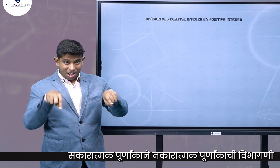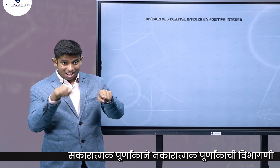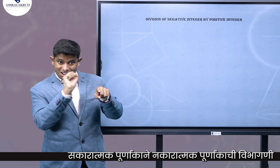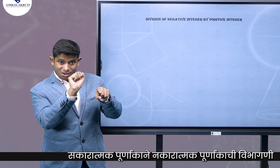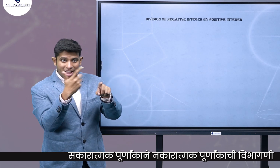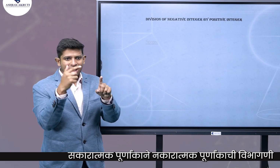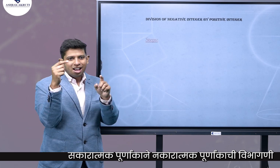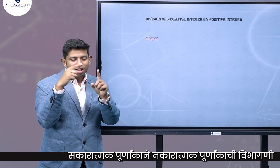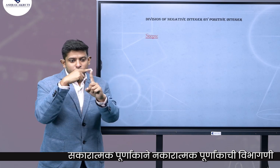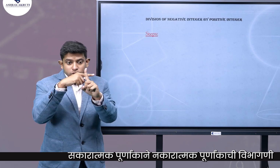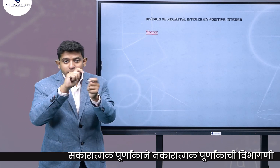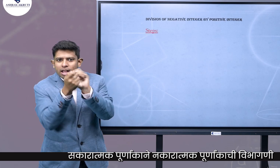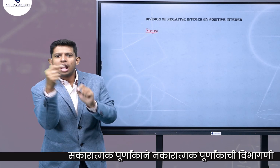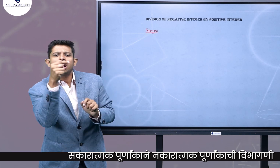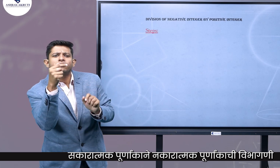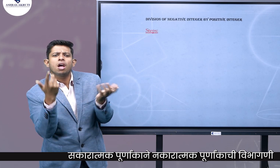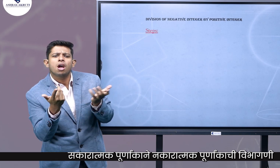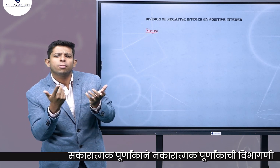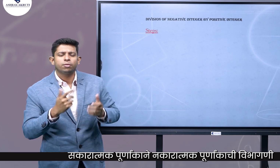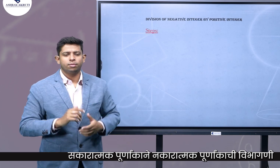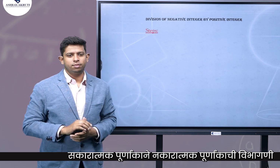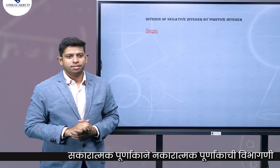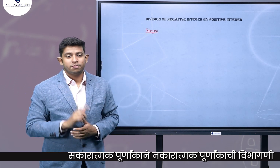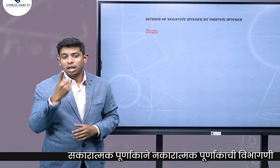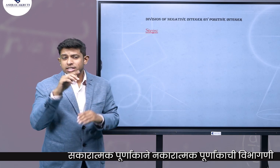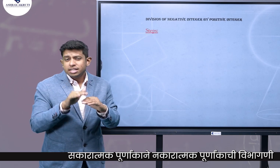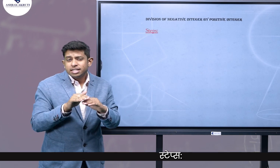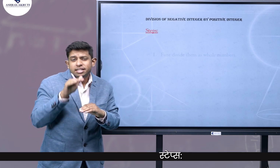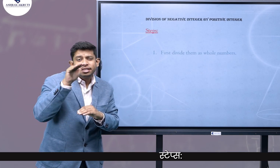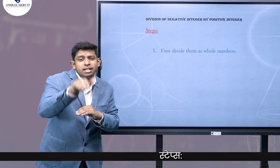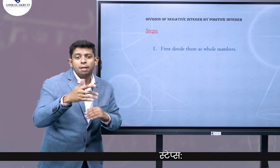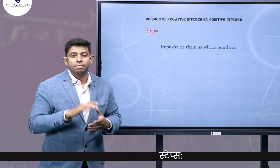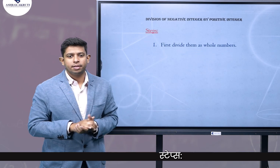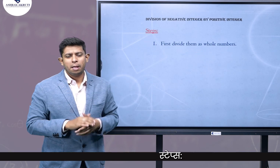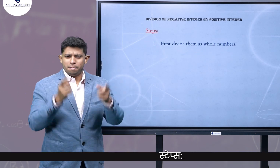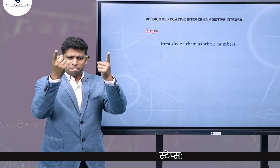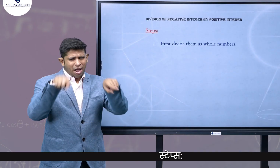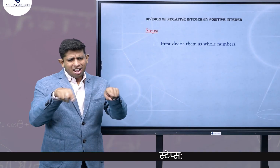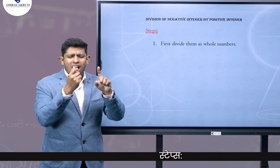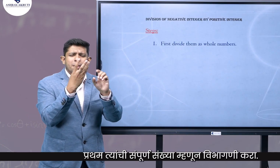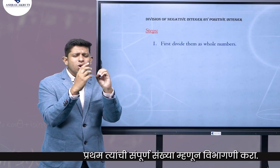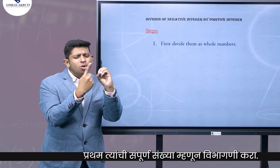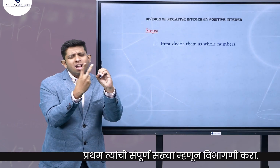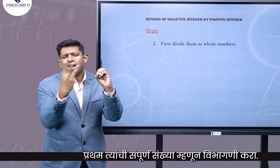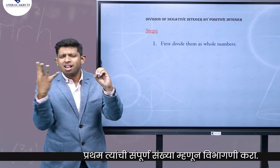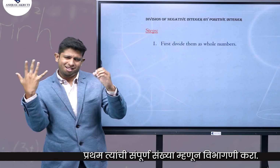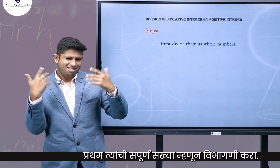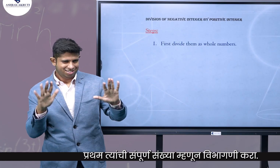सकारात्मक पूर्णांकाने नकारात्मक पूर्णांकांची विभागणी. स्टेप्स. प्रथम त्यांची संपूर्ण